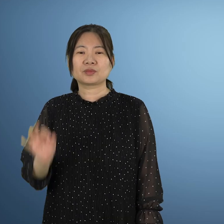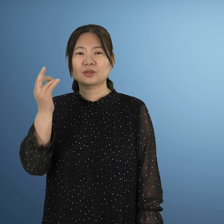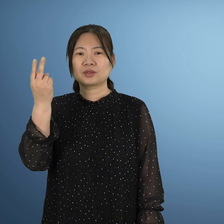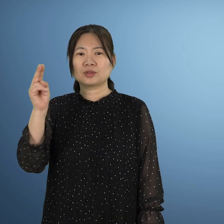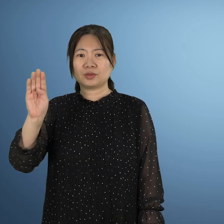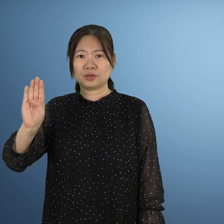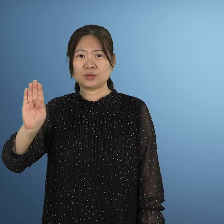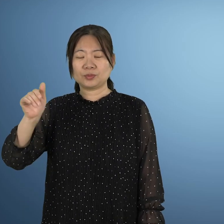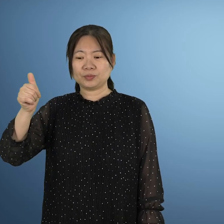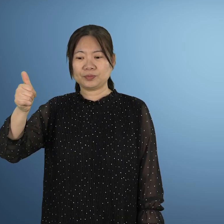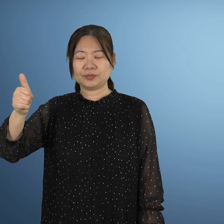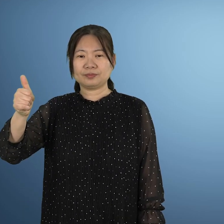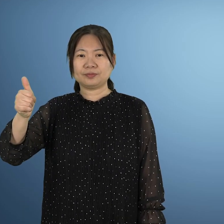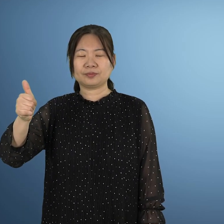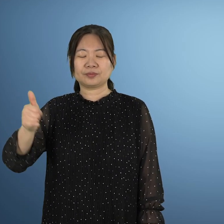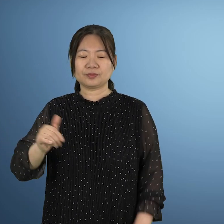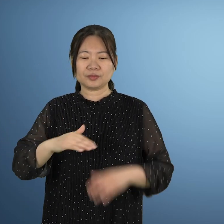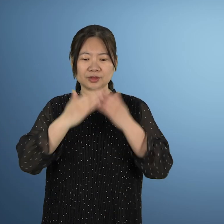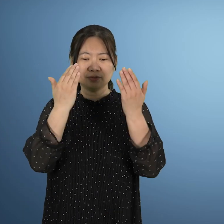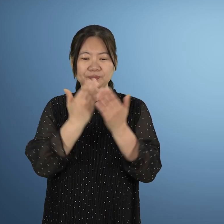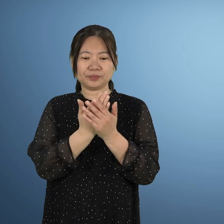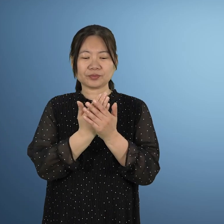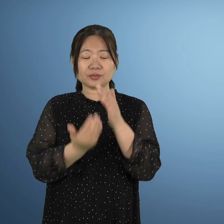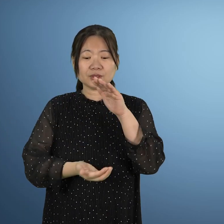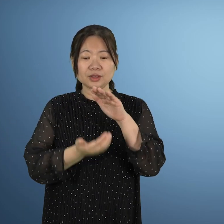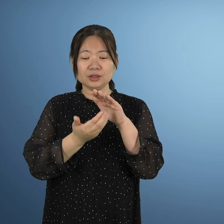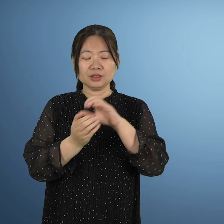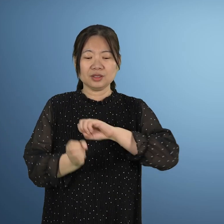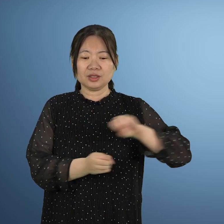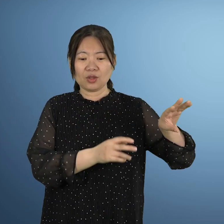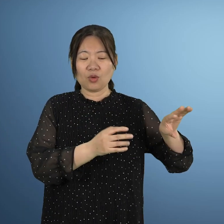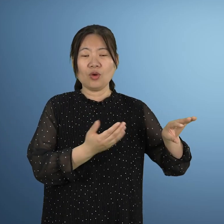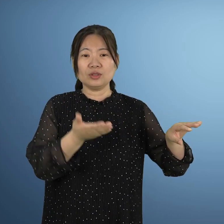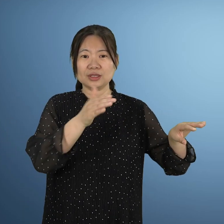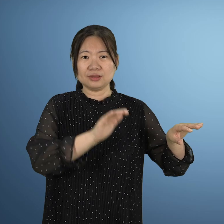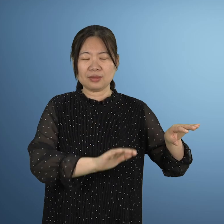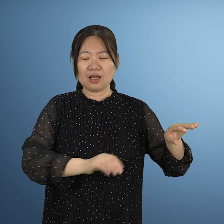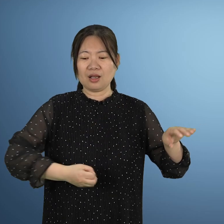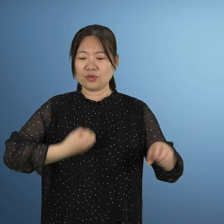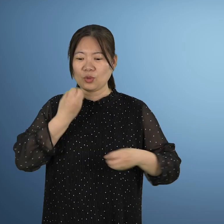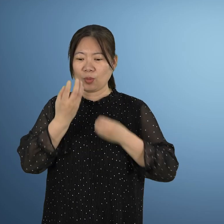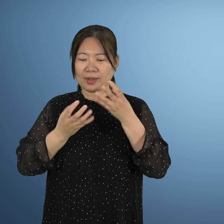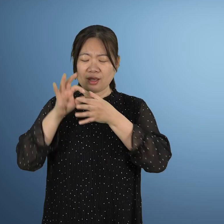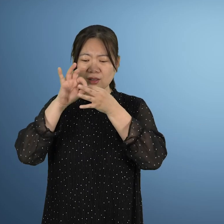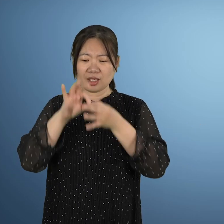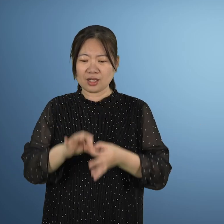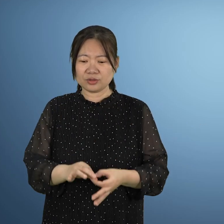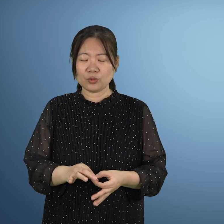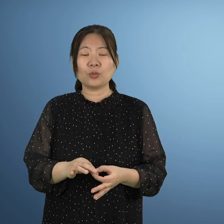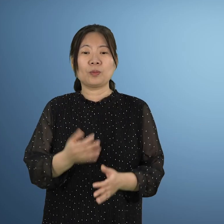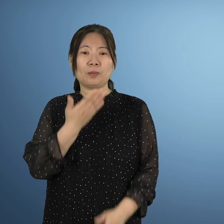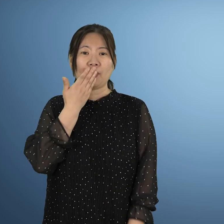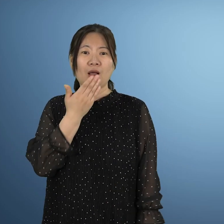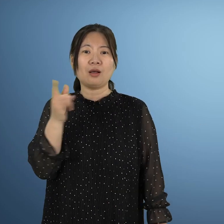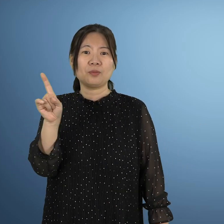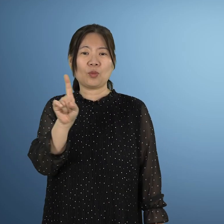욥은 모든 걸 다 잃었어도 뭐라고 고백을 흐리지 않았던 사람인가